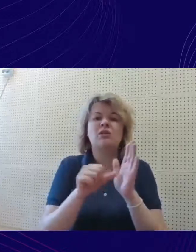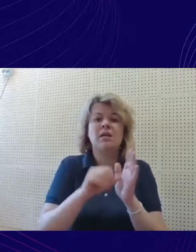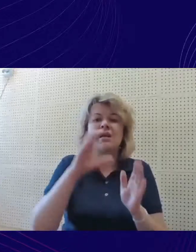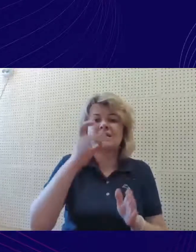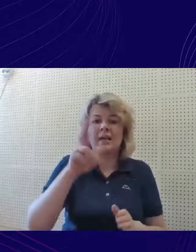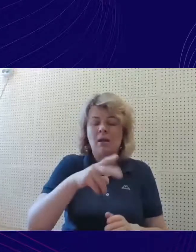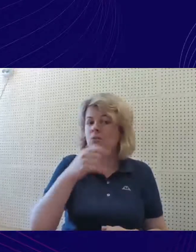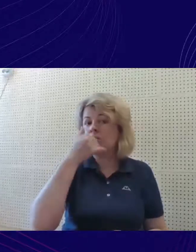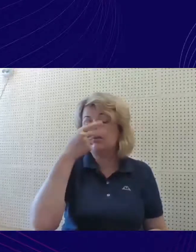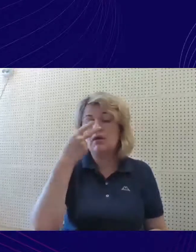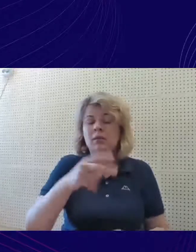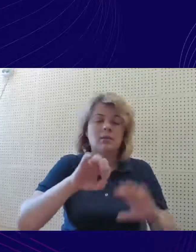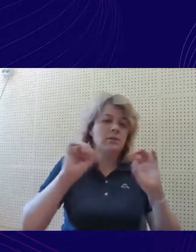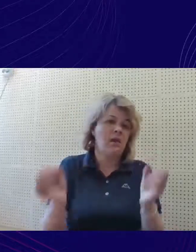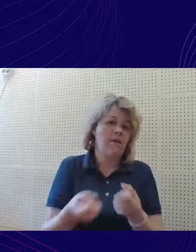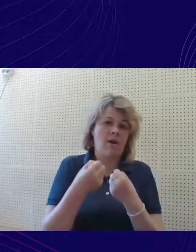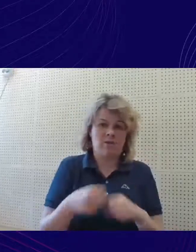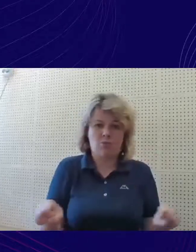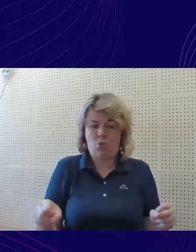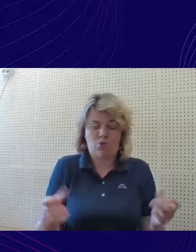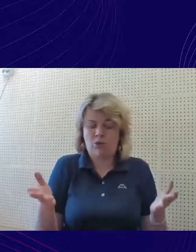невозможно смотреть. Ну, вот она...